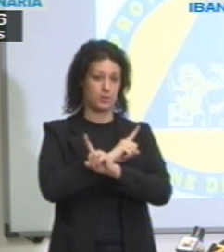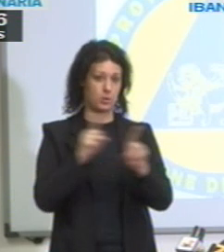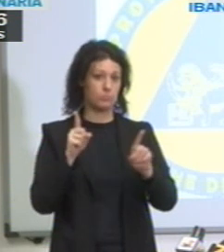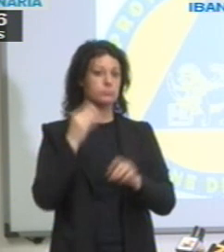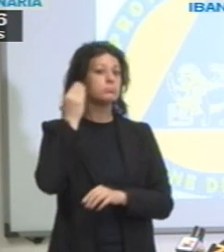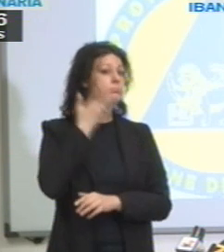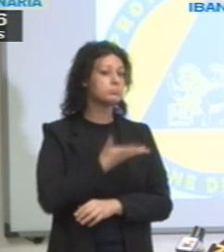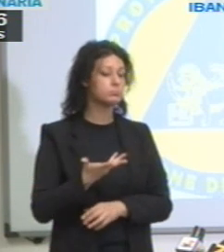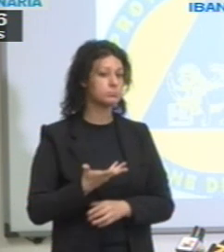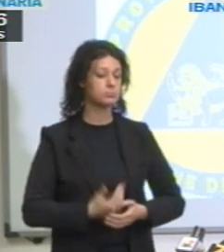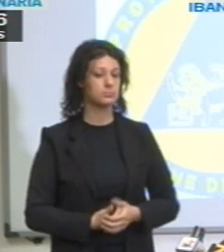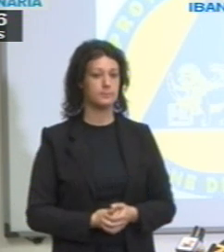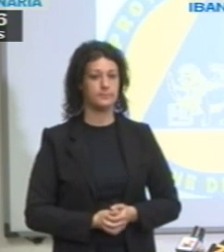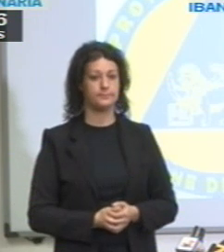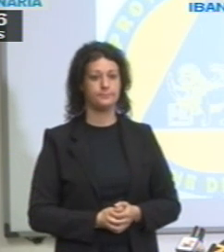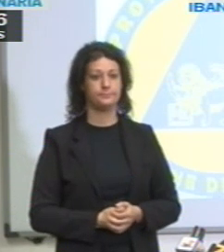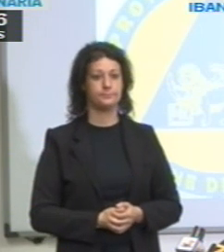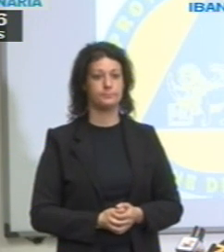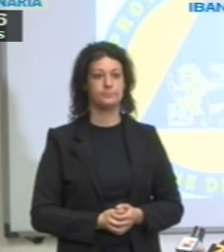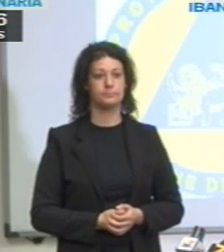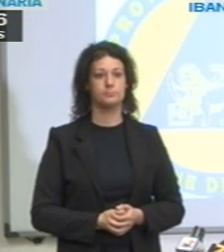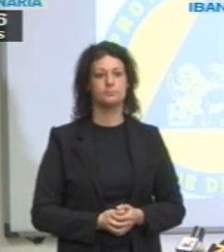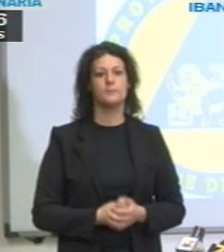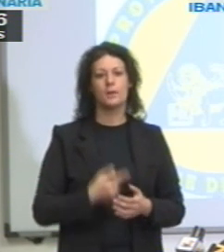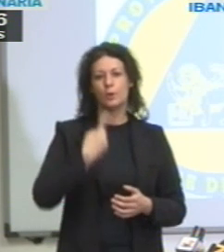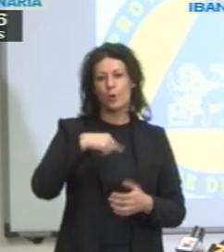ne pensa lei al riguardo? Penso che l'abbiamo già detto noi.